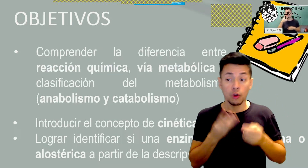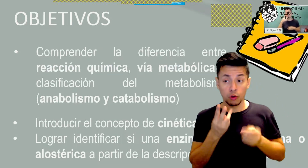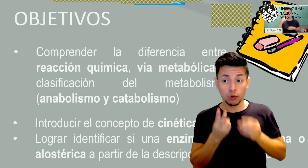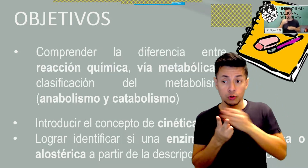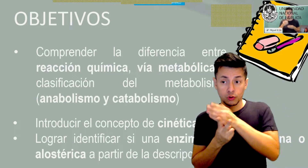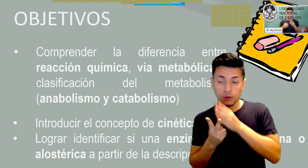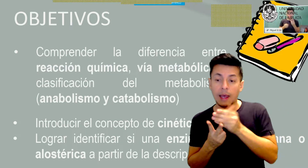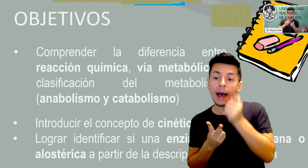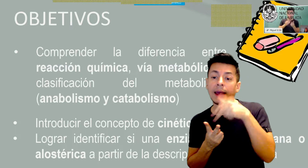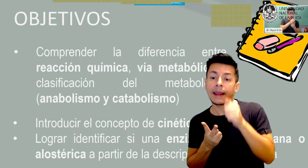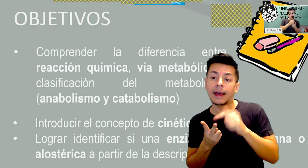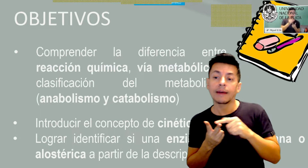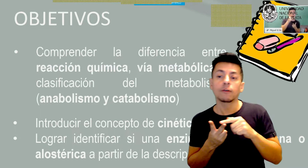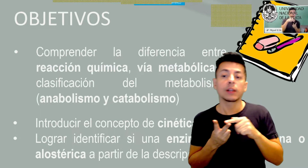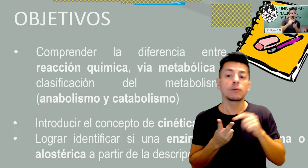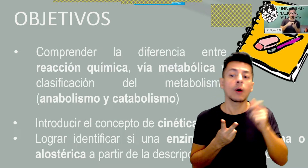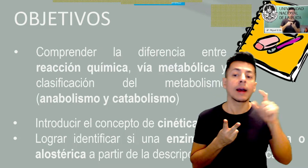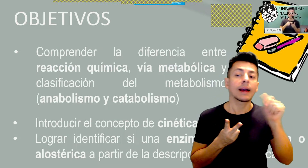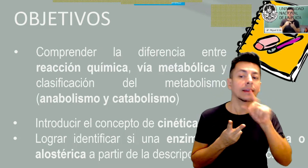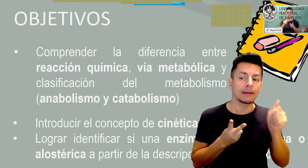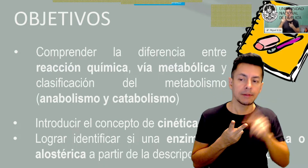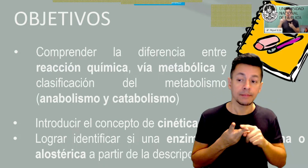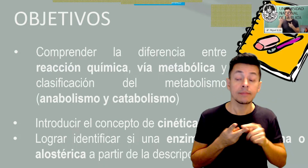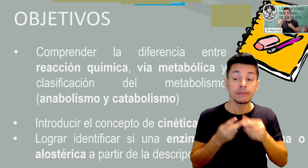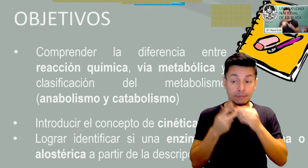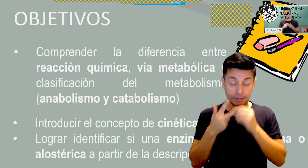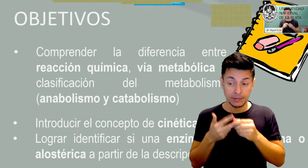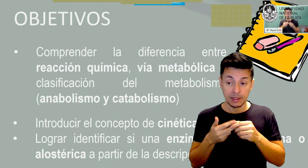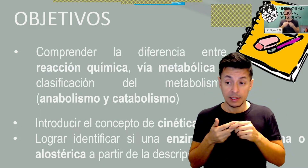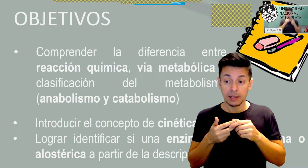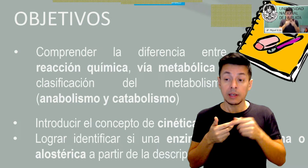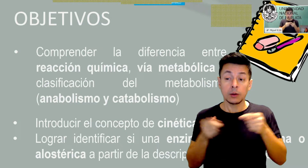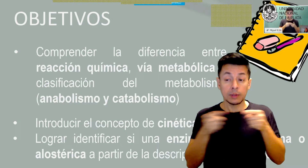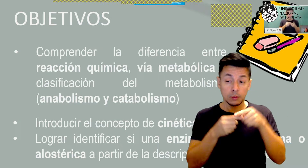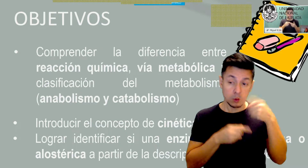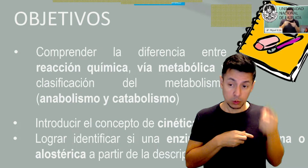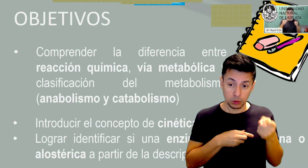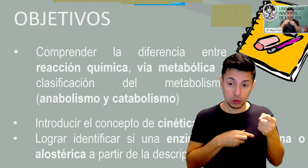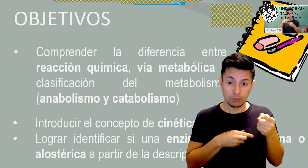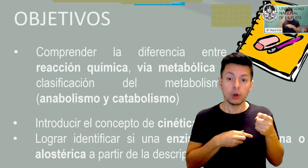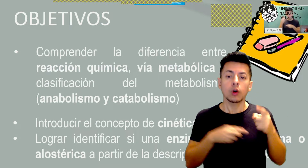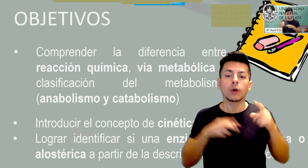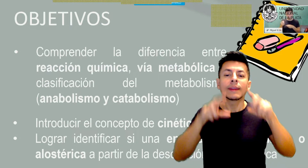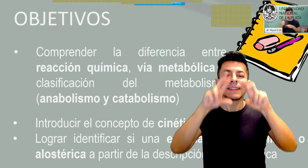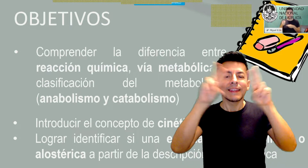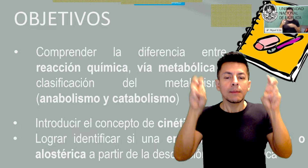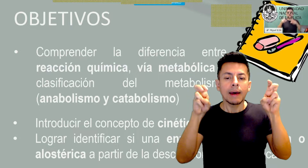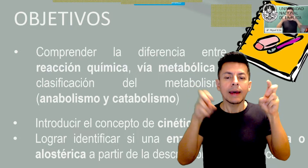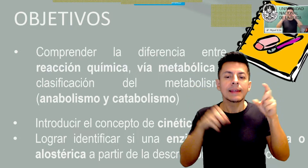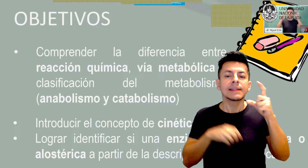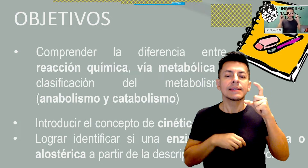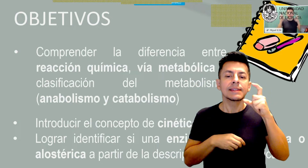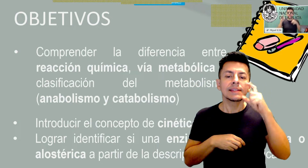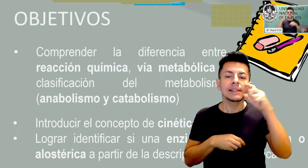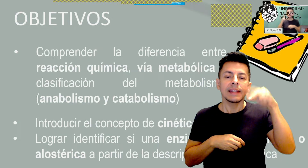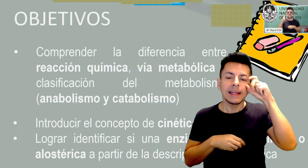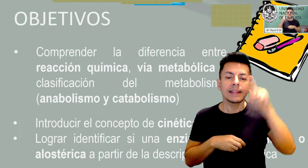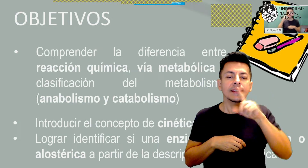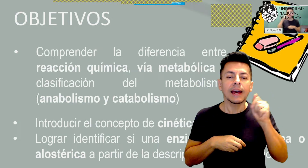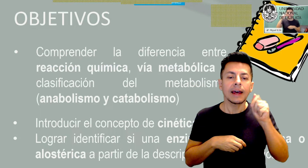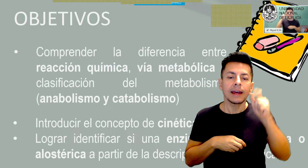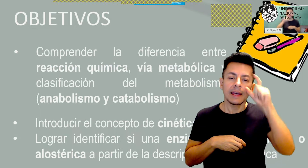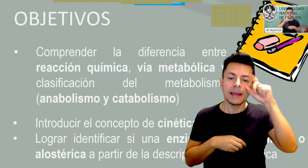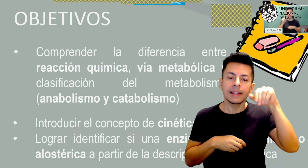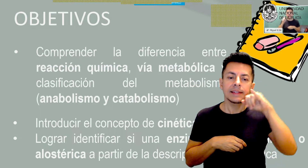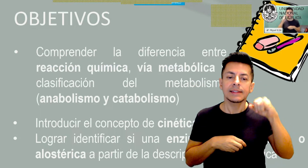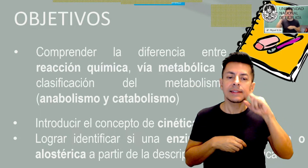cinética enzimática y por último vamos a lograr identificar si una enzima es micaeliana o alostérica a